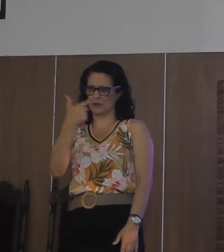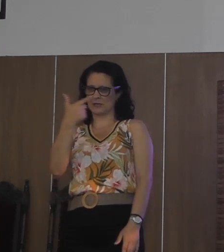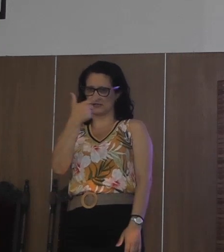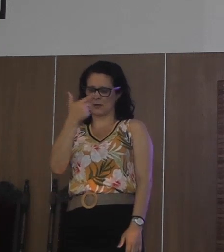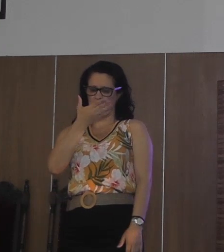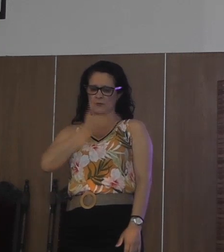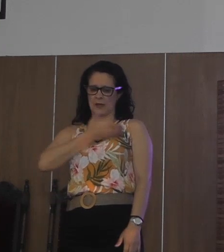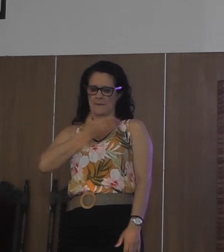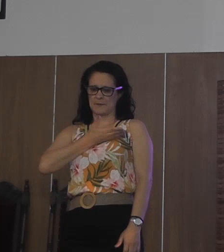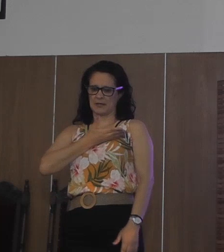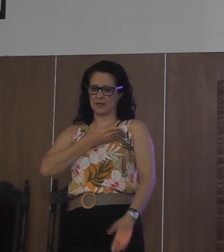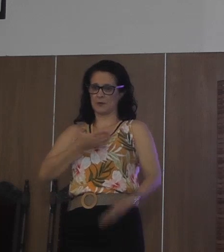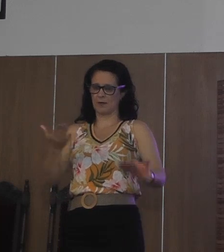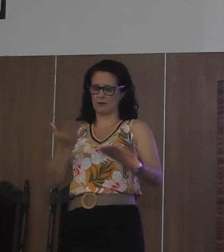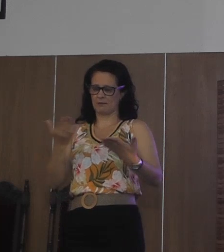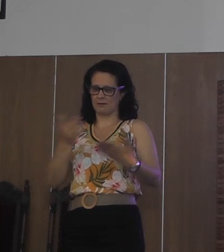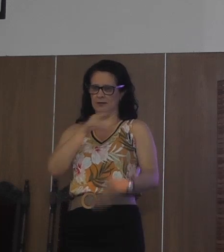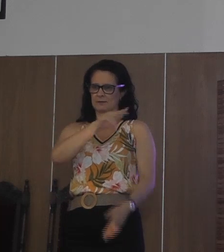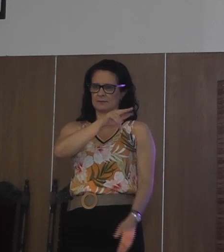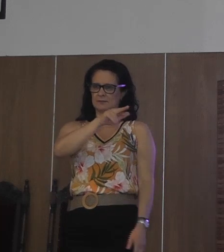ler.